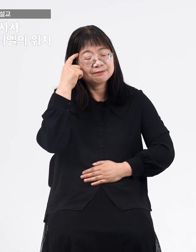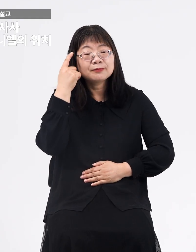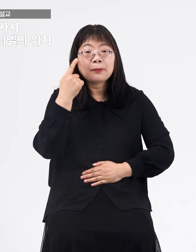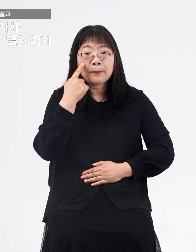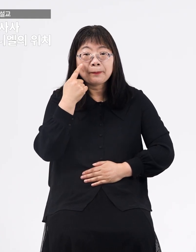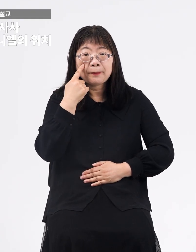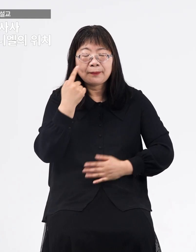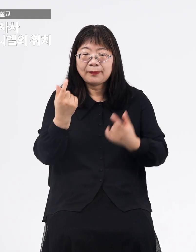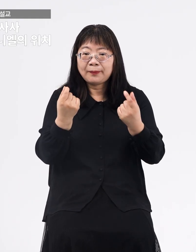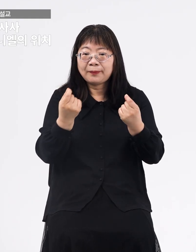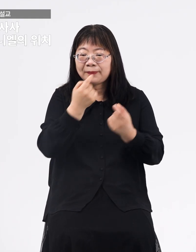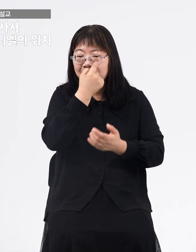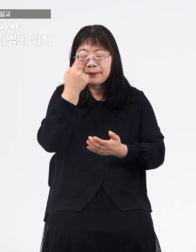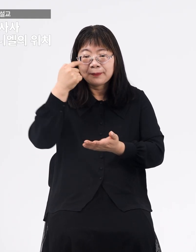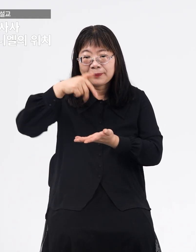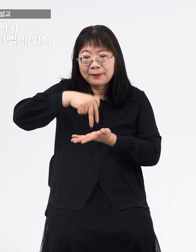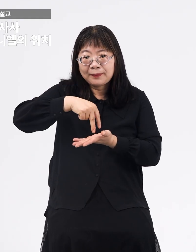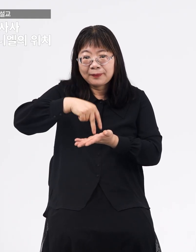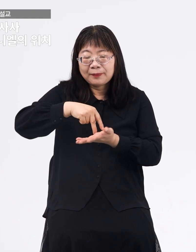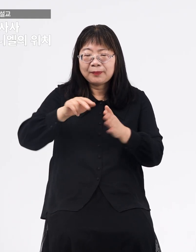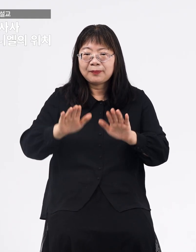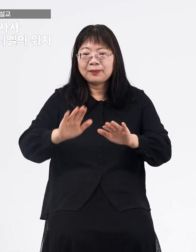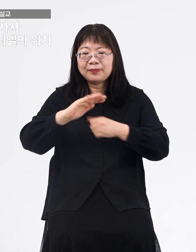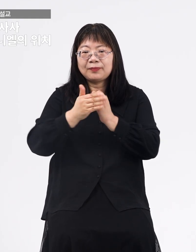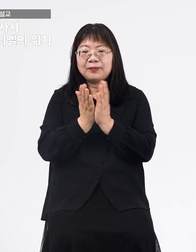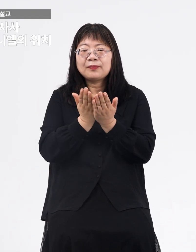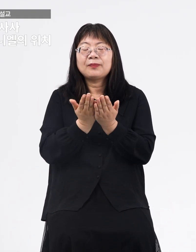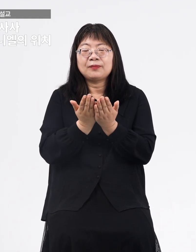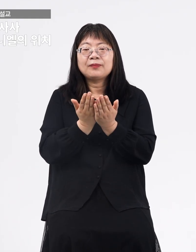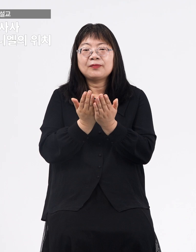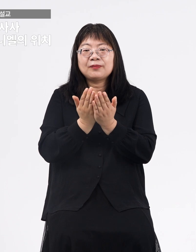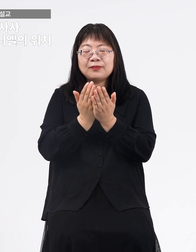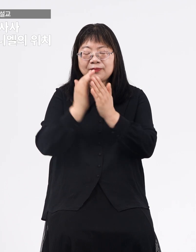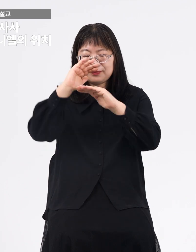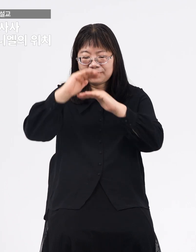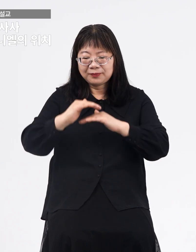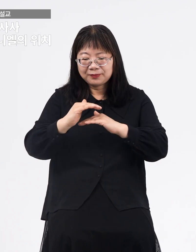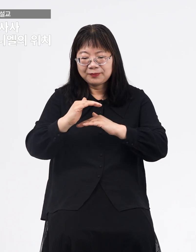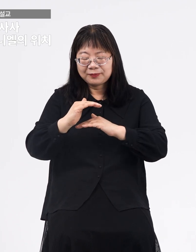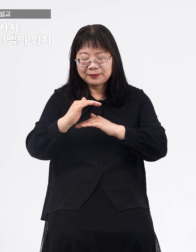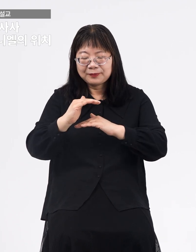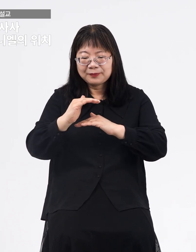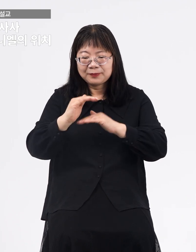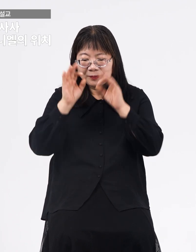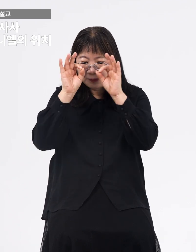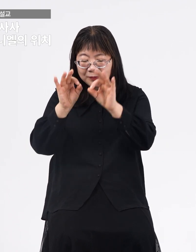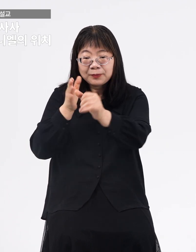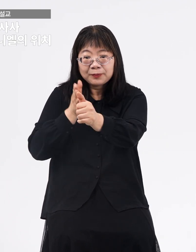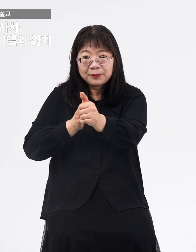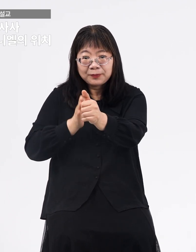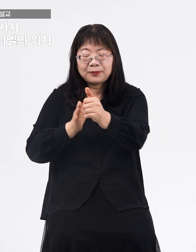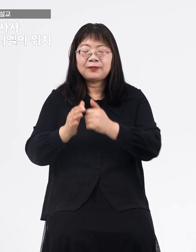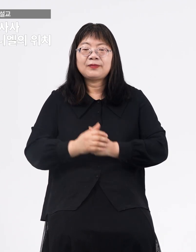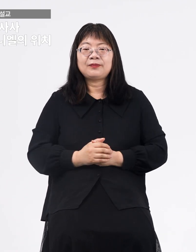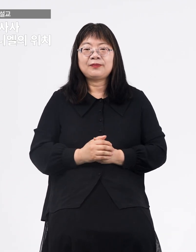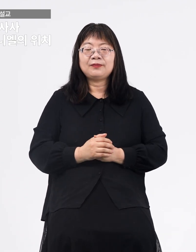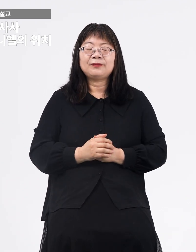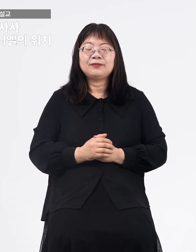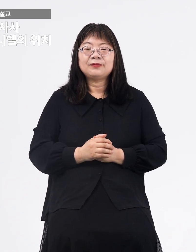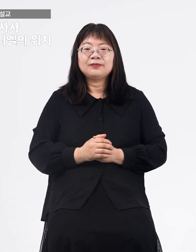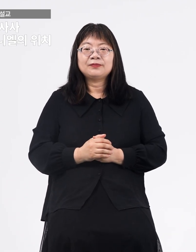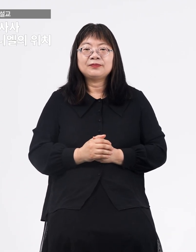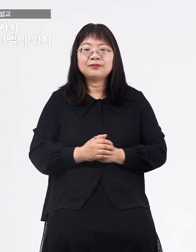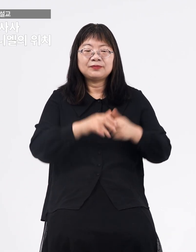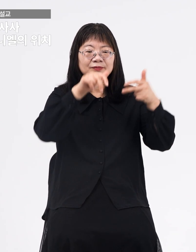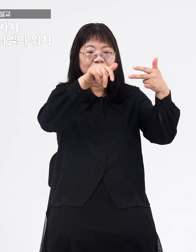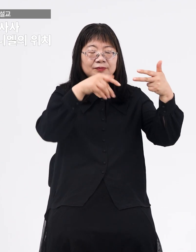좀 유심히 함께 살펴볼 필요가 있어요. 자, 첫 절 7절을 볼까요? 7절.